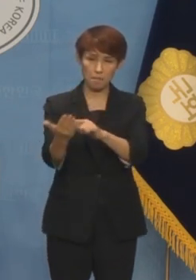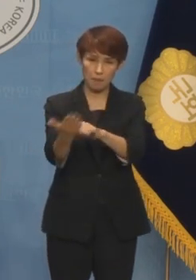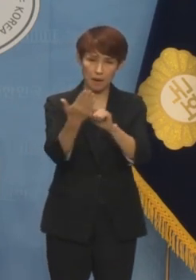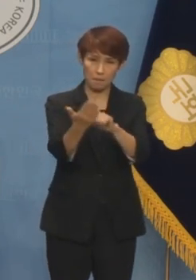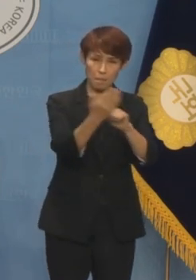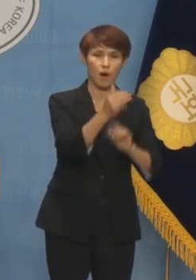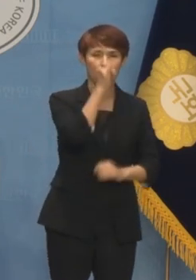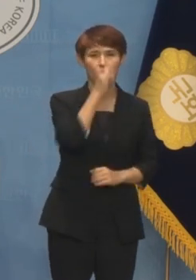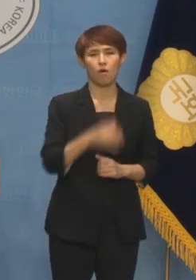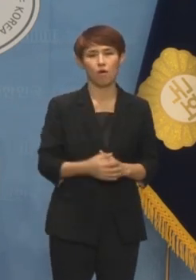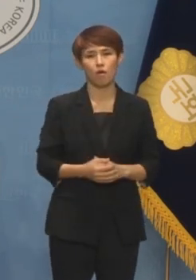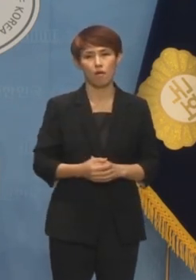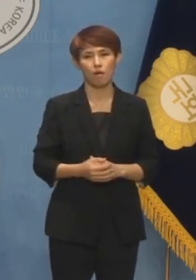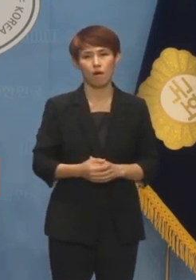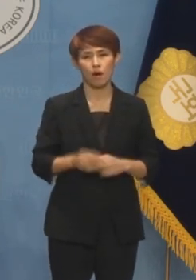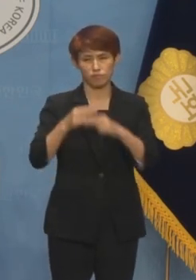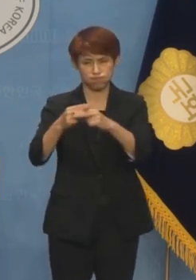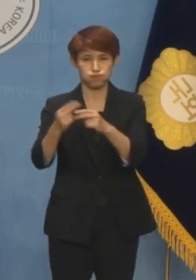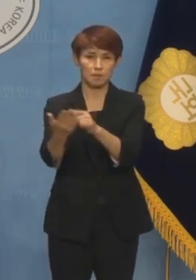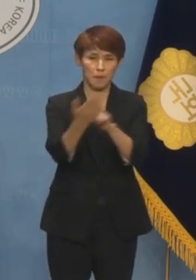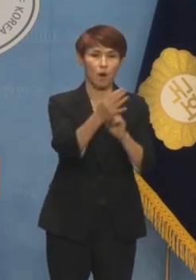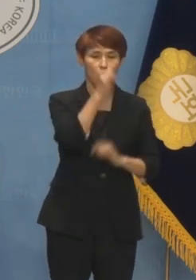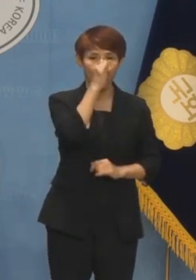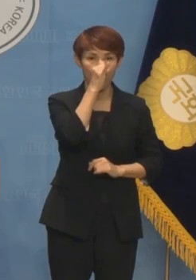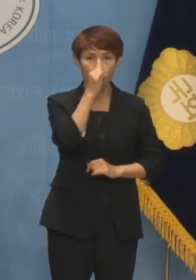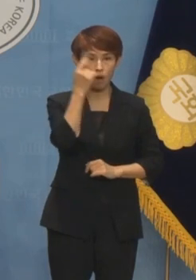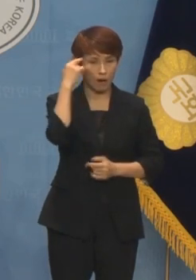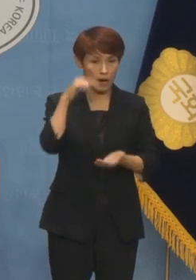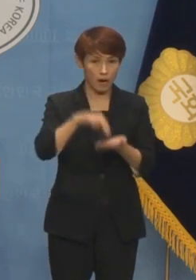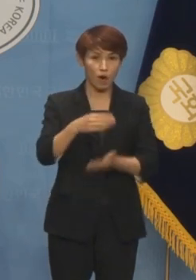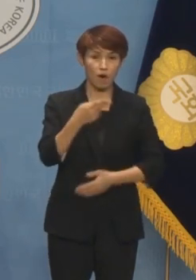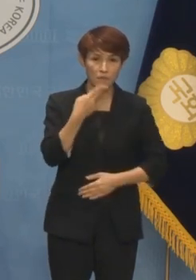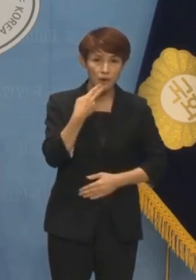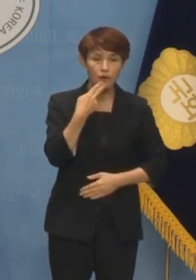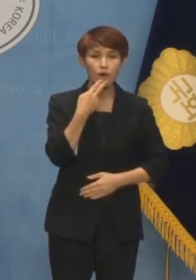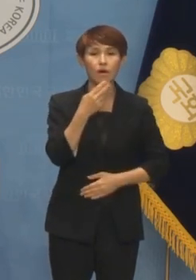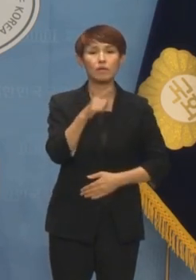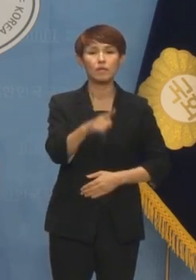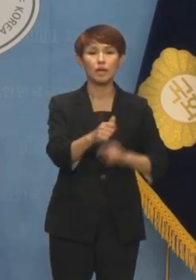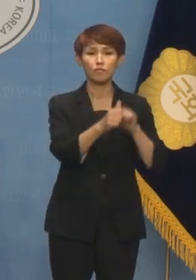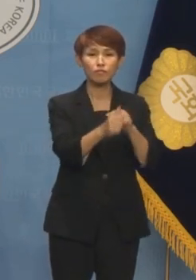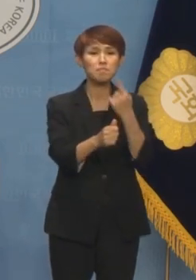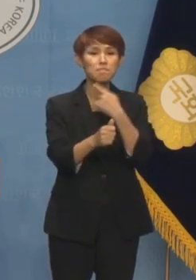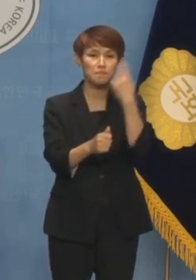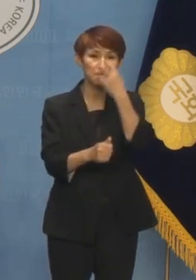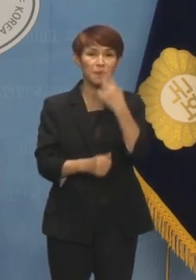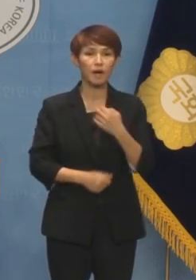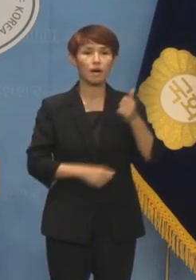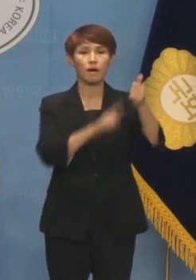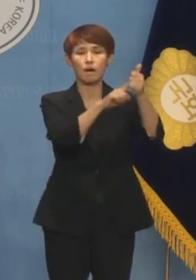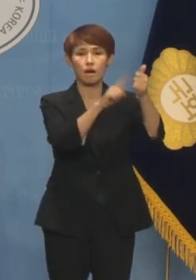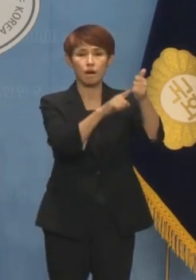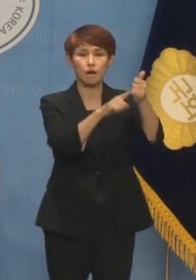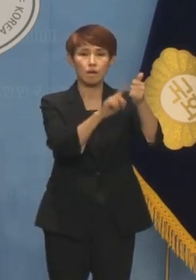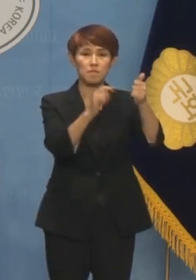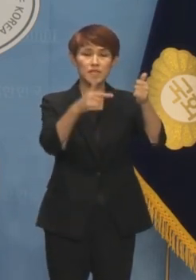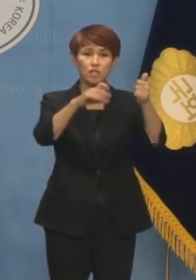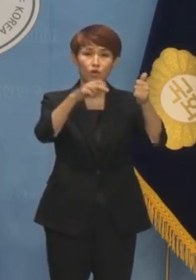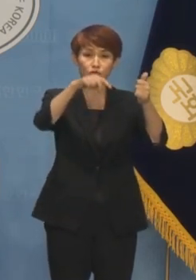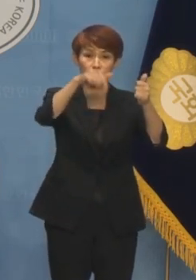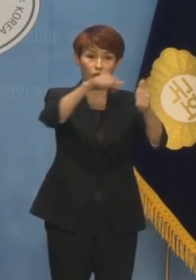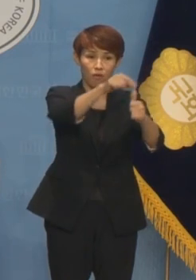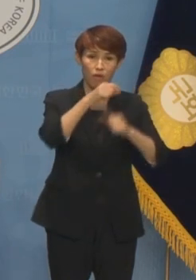있습니다. 그럼에도 반성 없이 강압수사 의혹의 당사자를 민정수석에 임명하겠다는 이유가 무엇입니까?